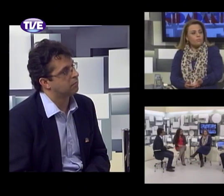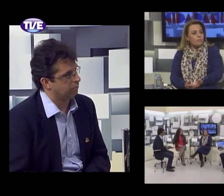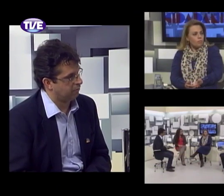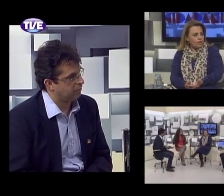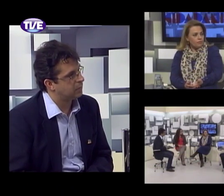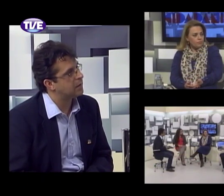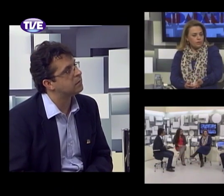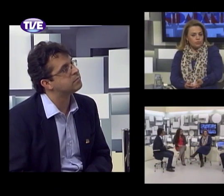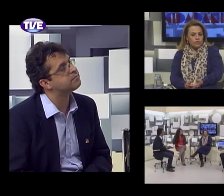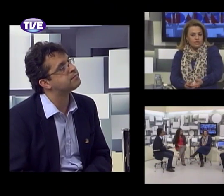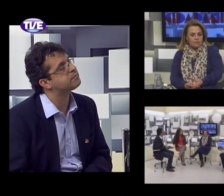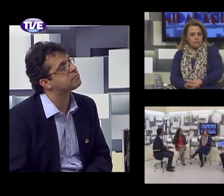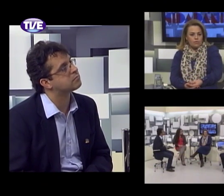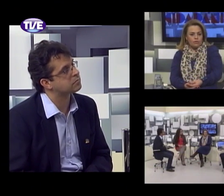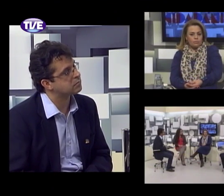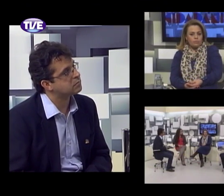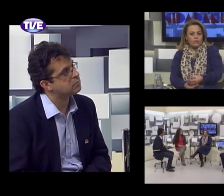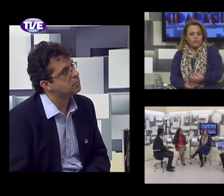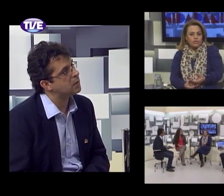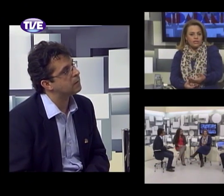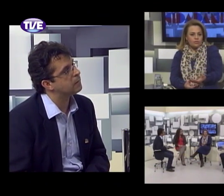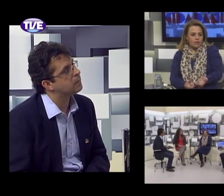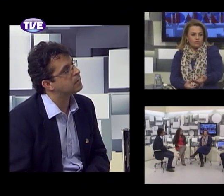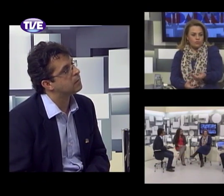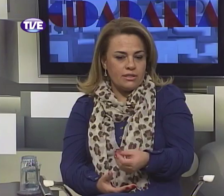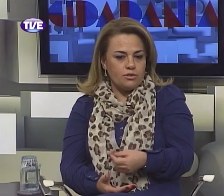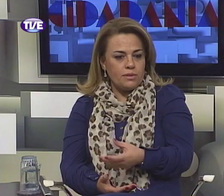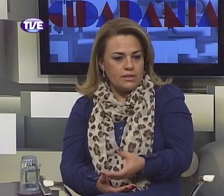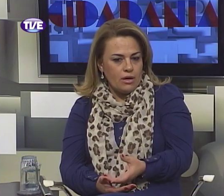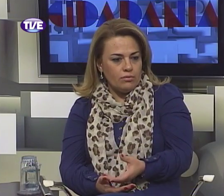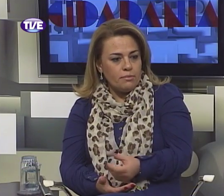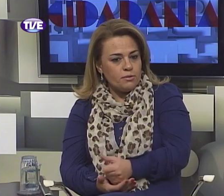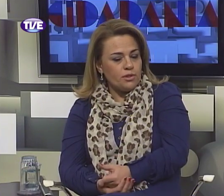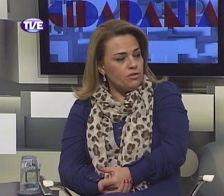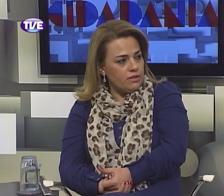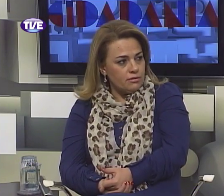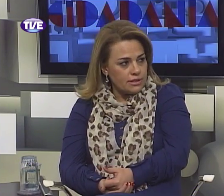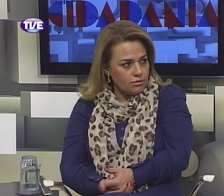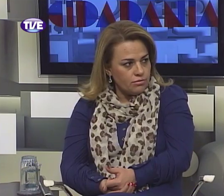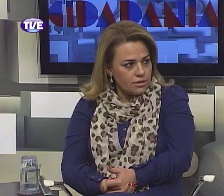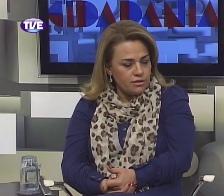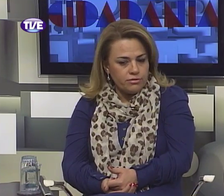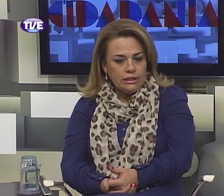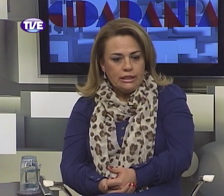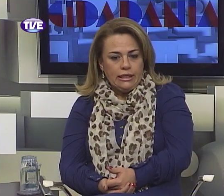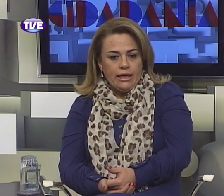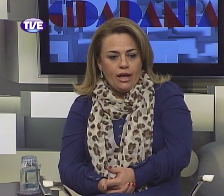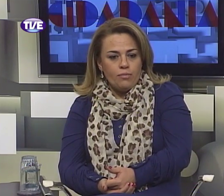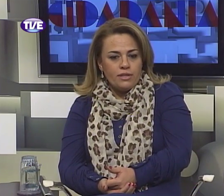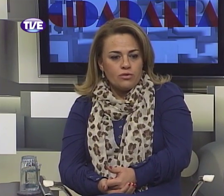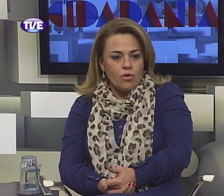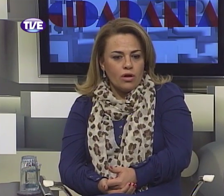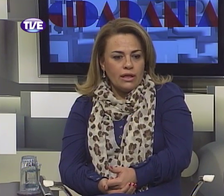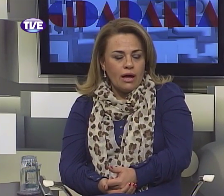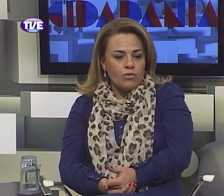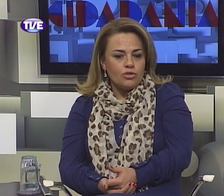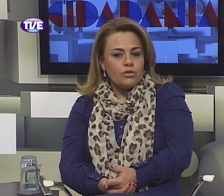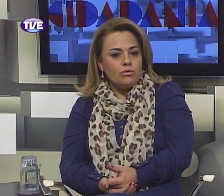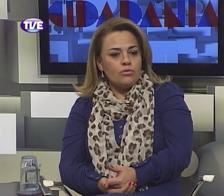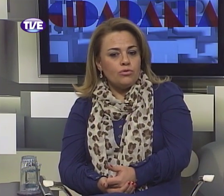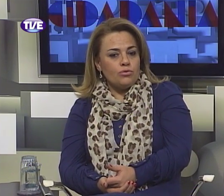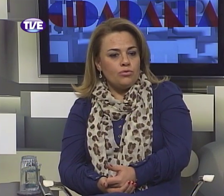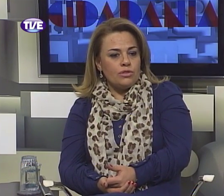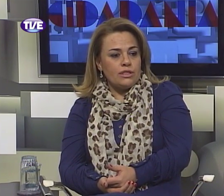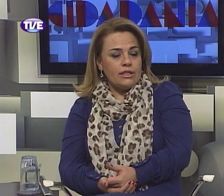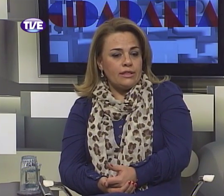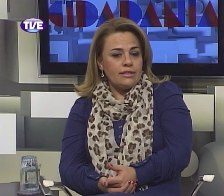de inclusão propõe. Porque o que nós temos enquanto uma política nacional de educação especial, na perspectiva da educação inclusiva, é uma escola onde